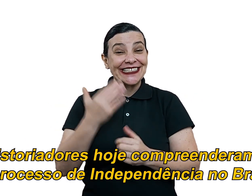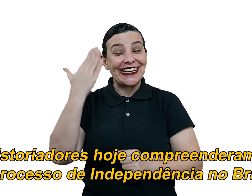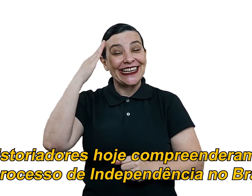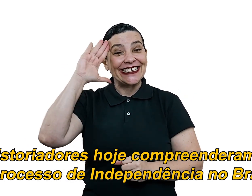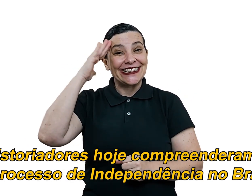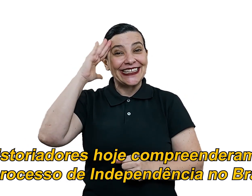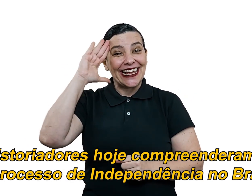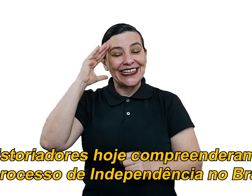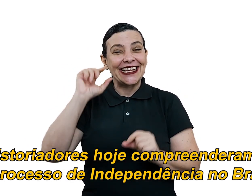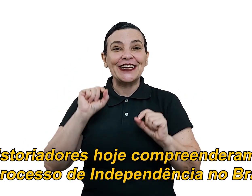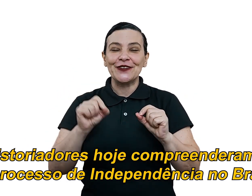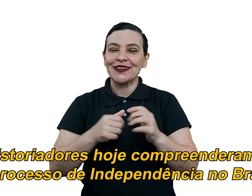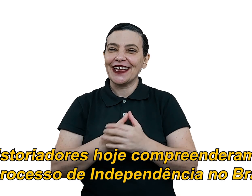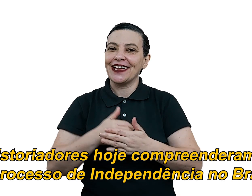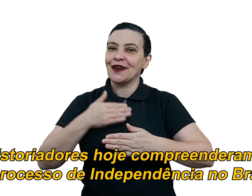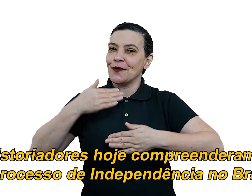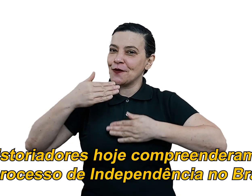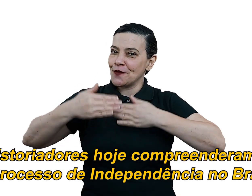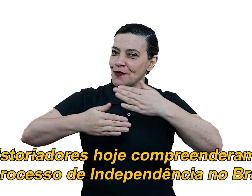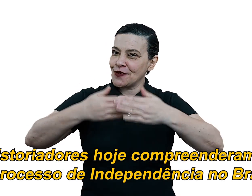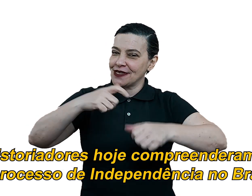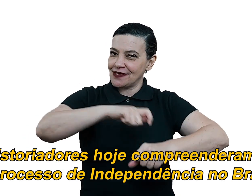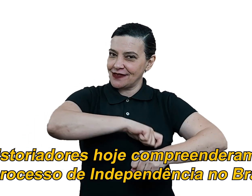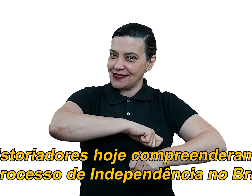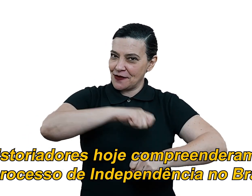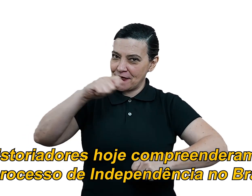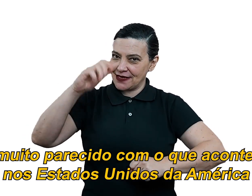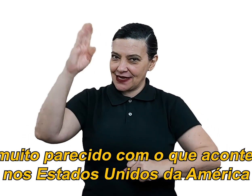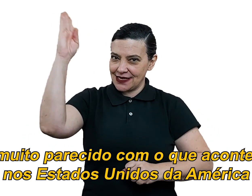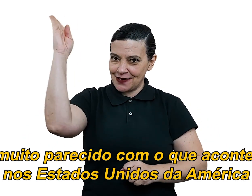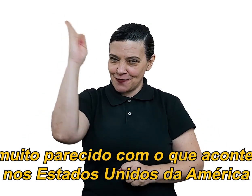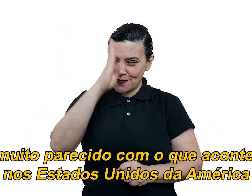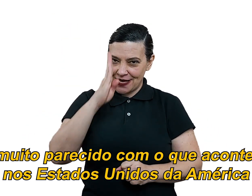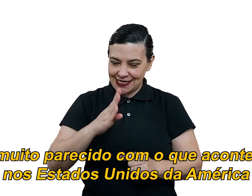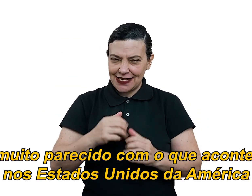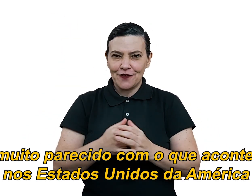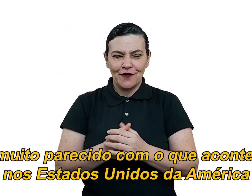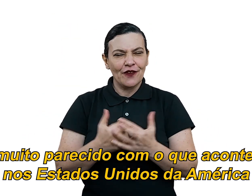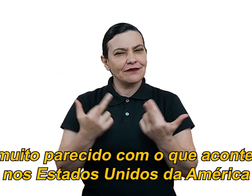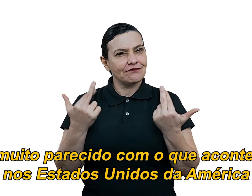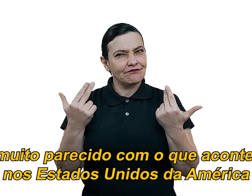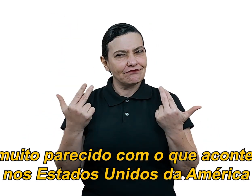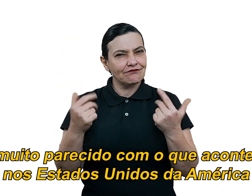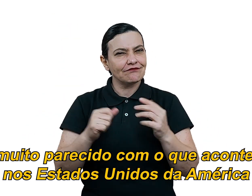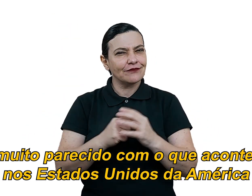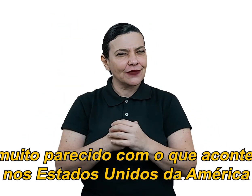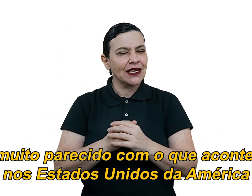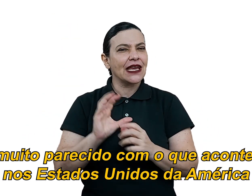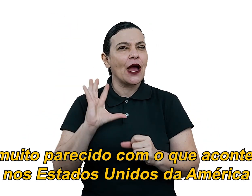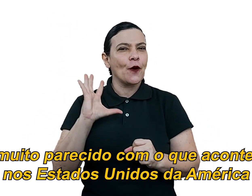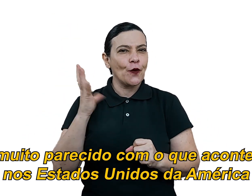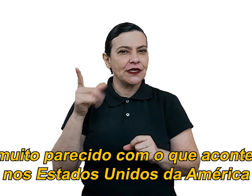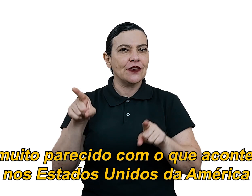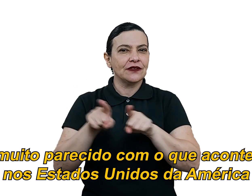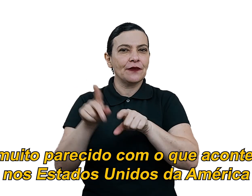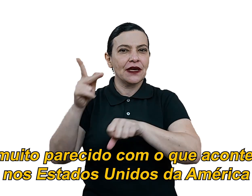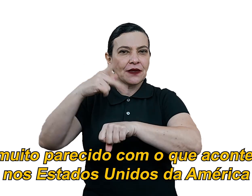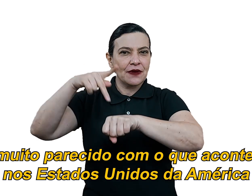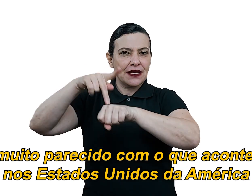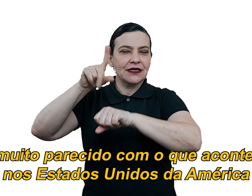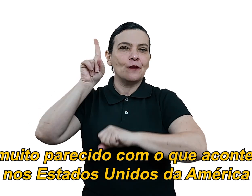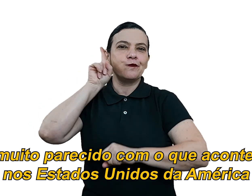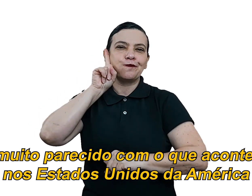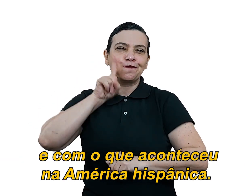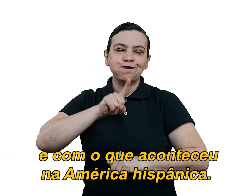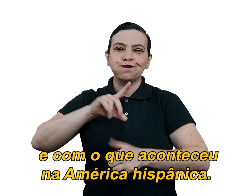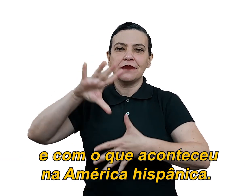compreenderam que o processo de independência no Brasil foi muito parecido com o que aconteceu nos Estados Unidos